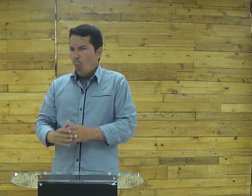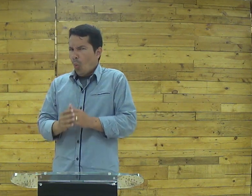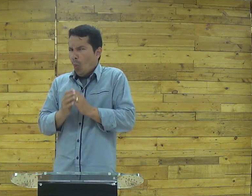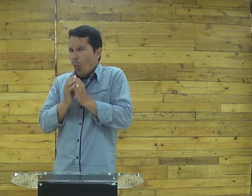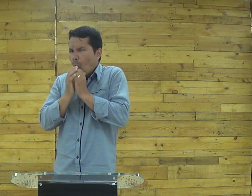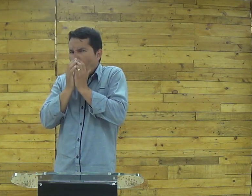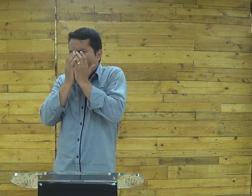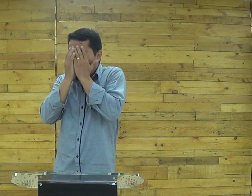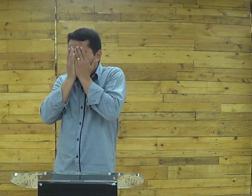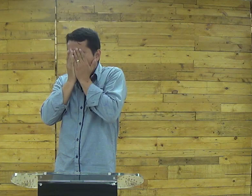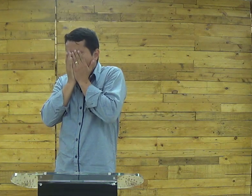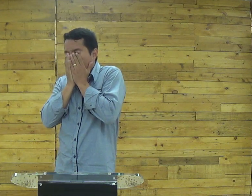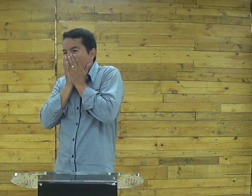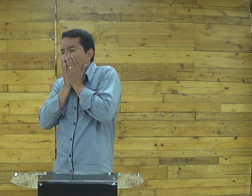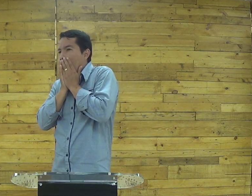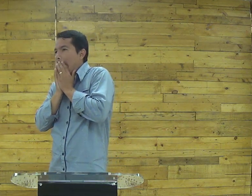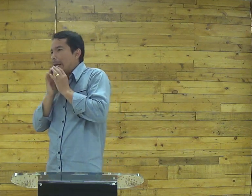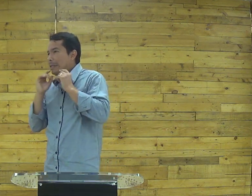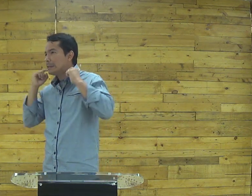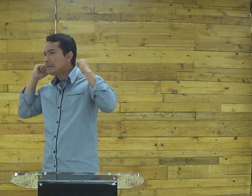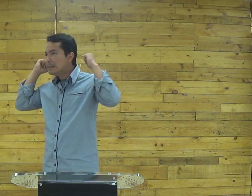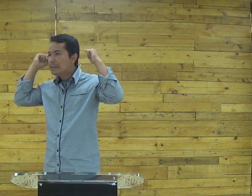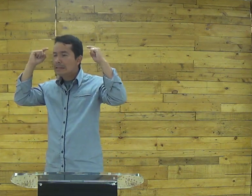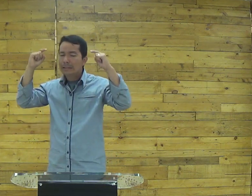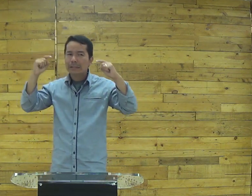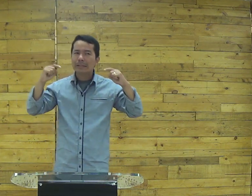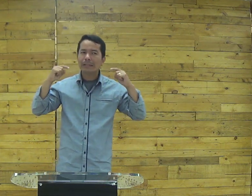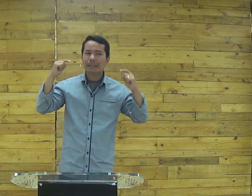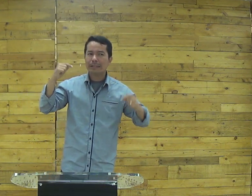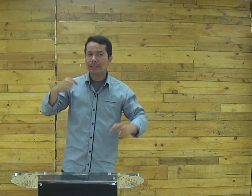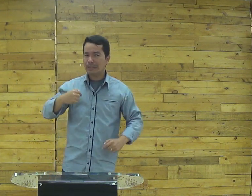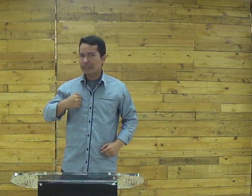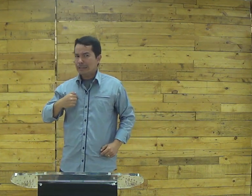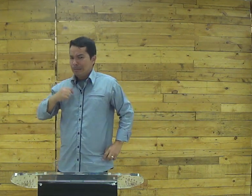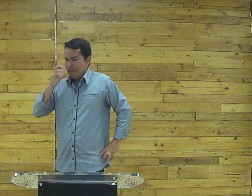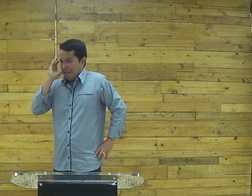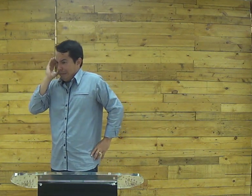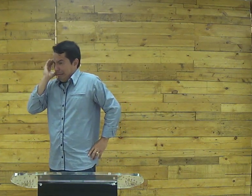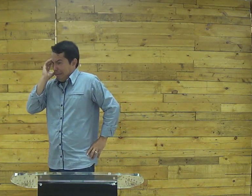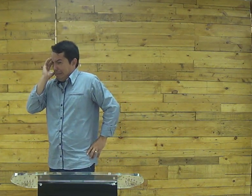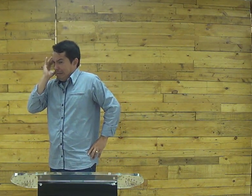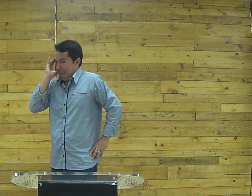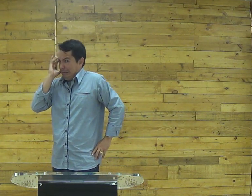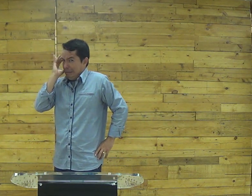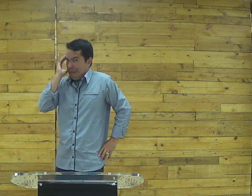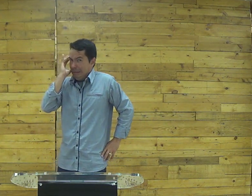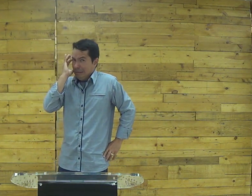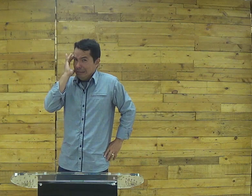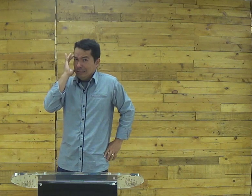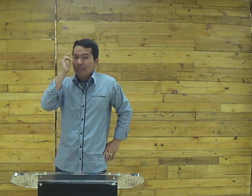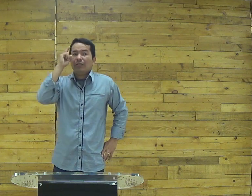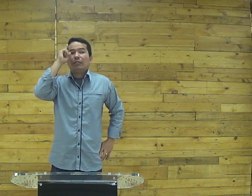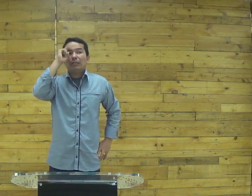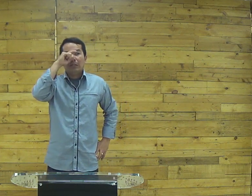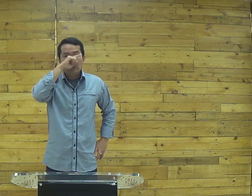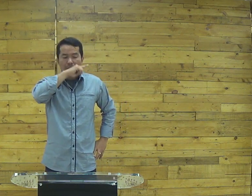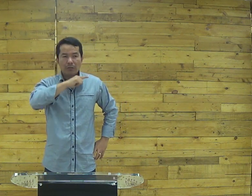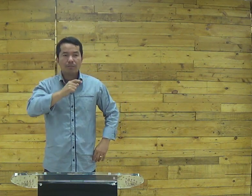Deus? Olha, é uma loucura. Eu fico angustiado pensando